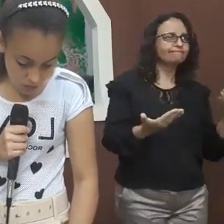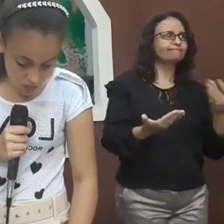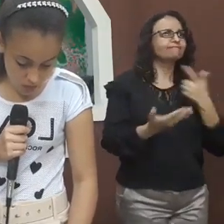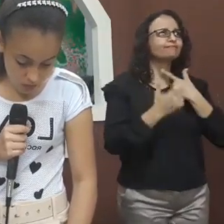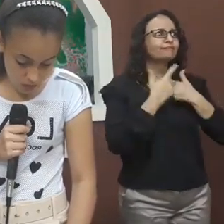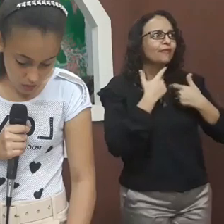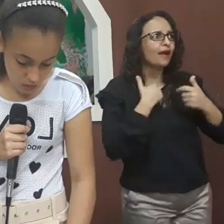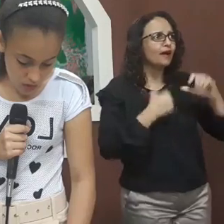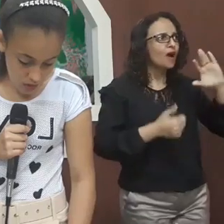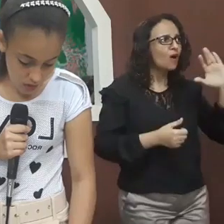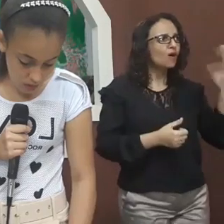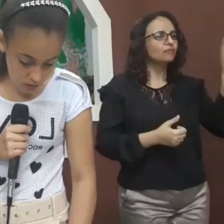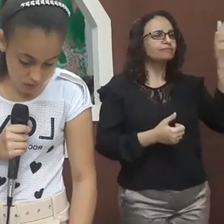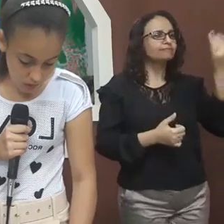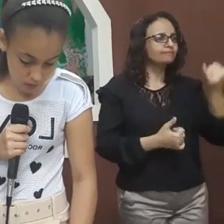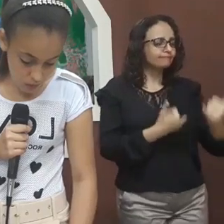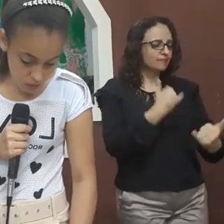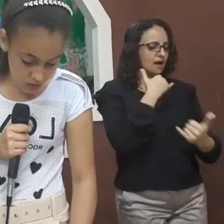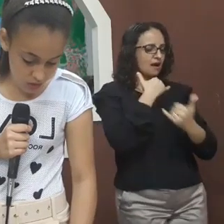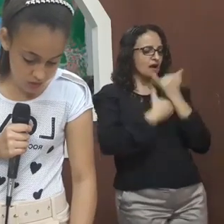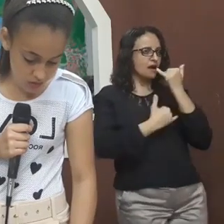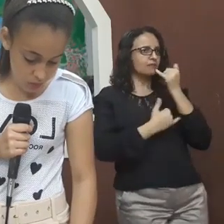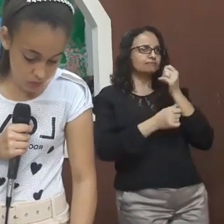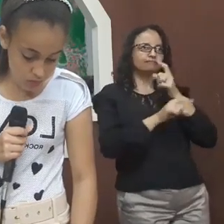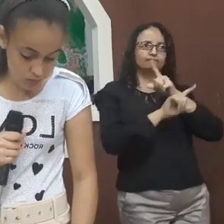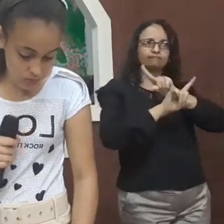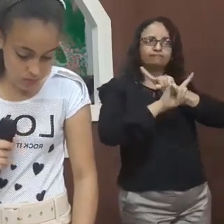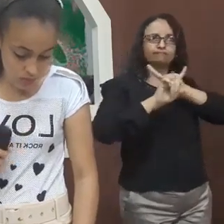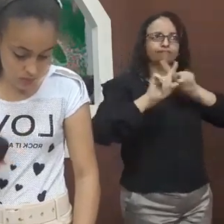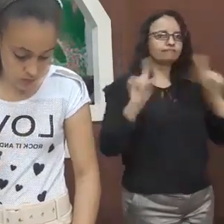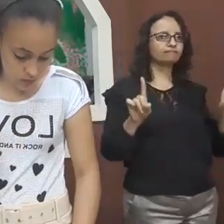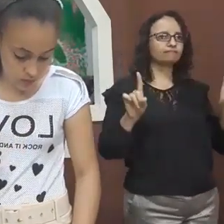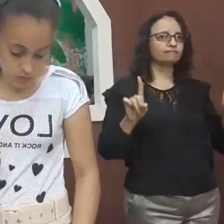morte. Não se engane, meus queridos irmãos.